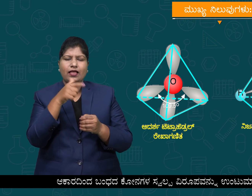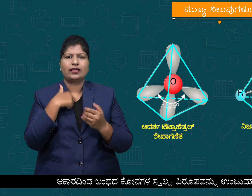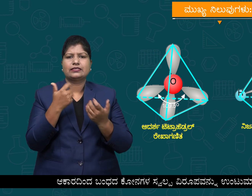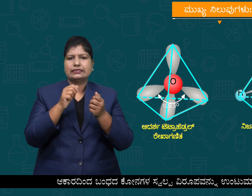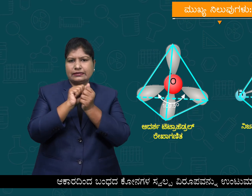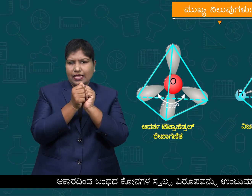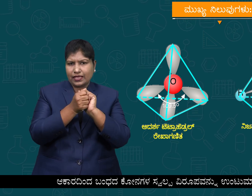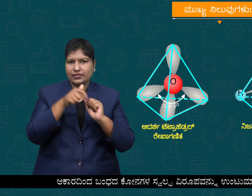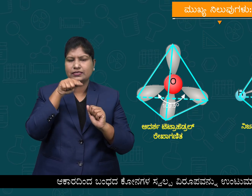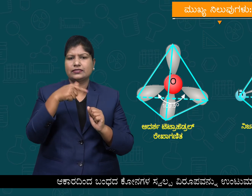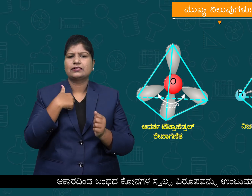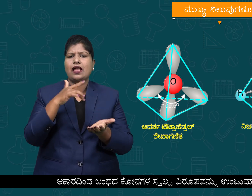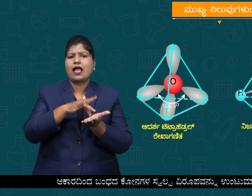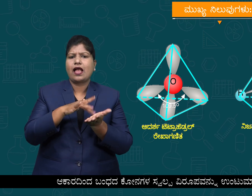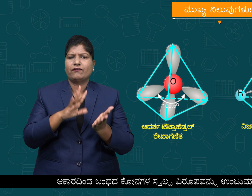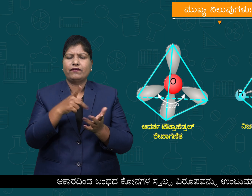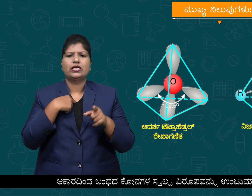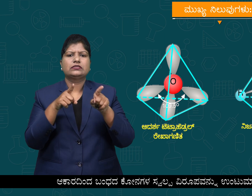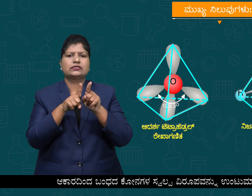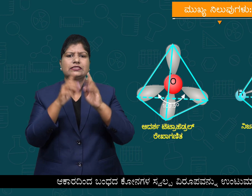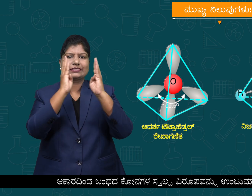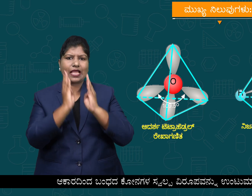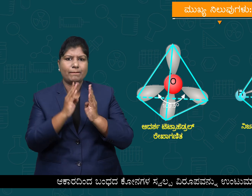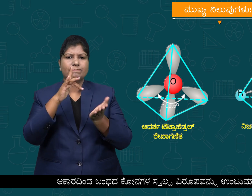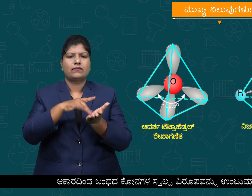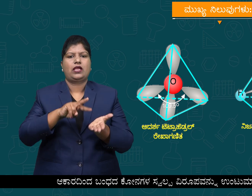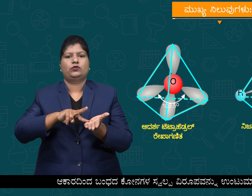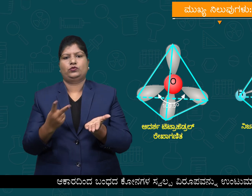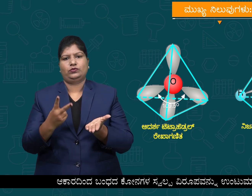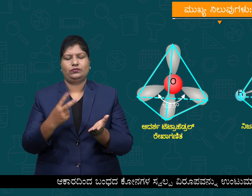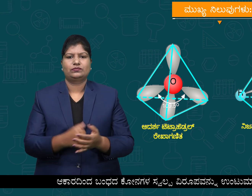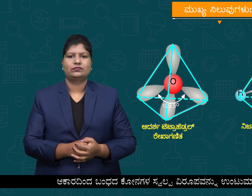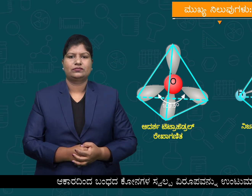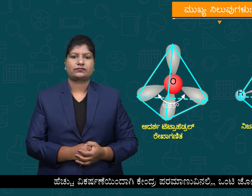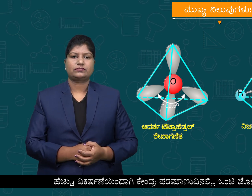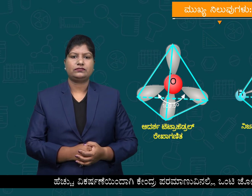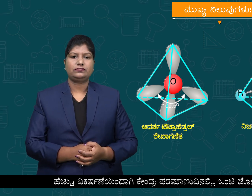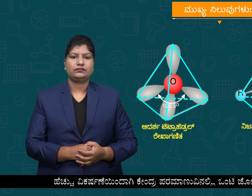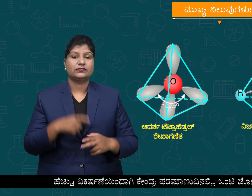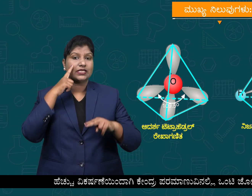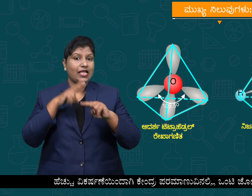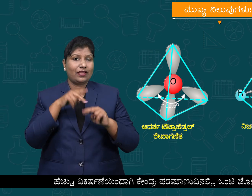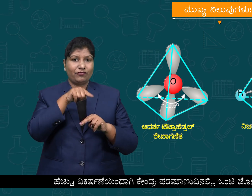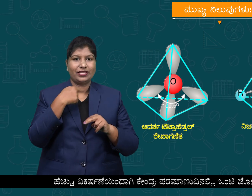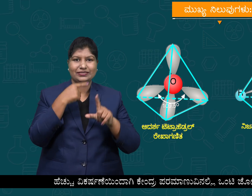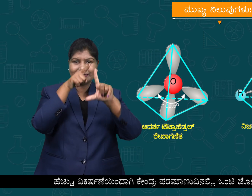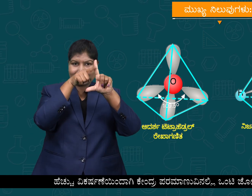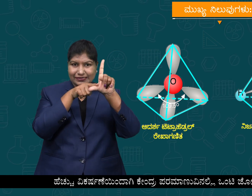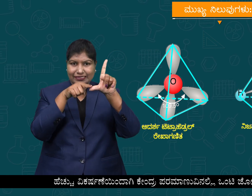ಬಂಧದ ಕೋನಗಳ ಸ್ವಲ್ಪ ವಿರೂಪವನ್ನು ಉಂಟುಮಾಡುತ್ತದೆ. ಹೆಚ್ಚು ವಿಕರ್ಷಣೆಯಿಂದಾಗಿ